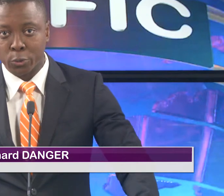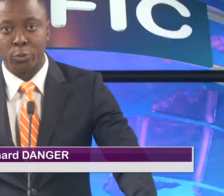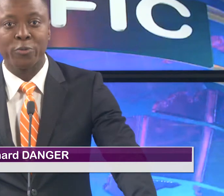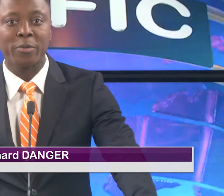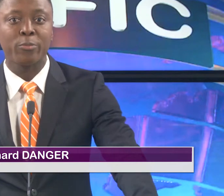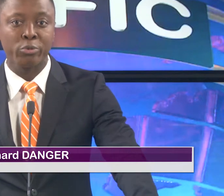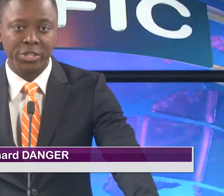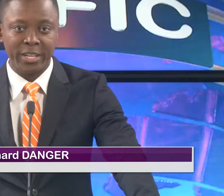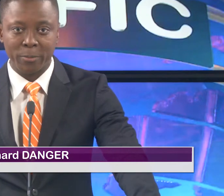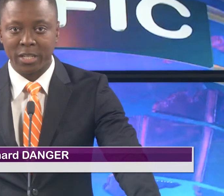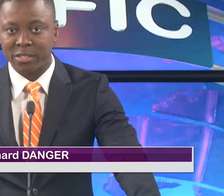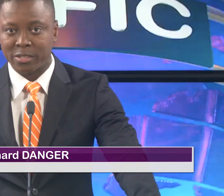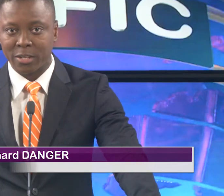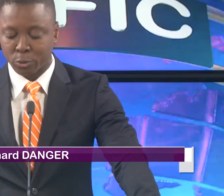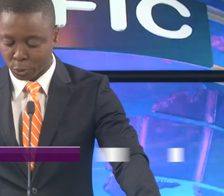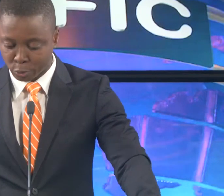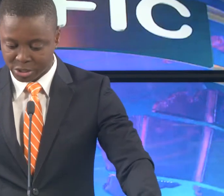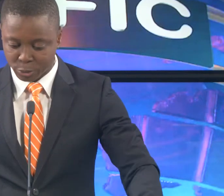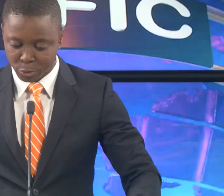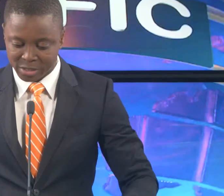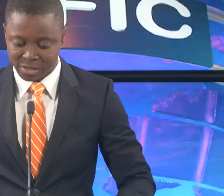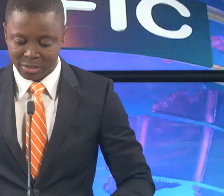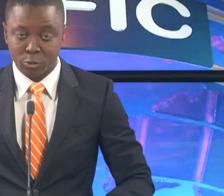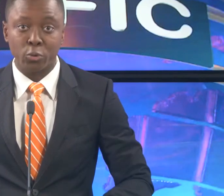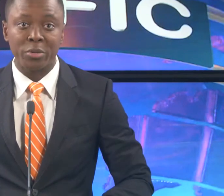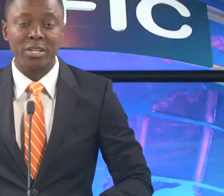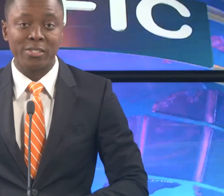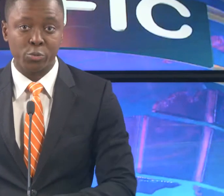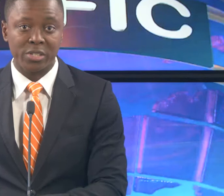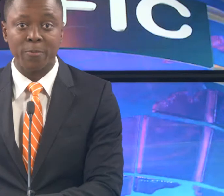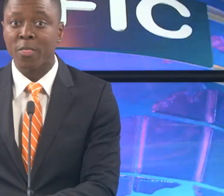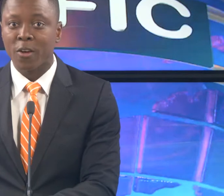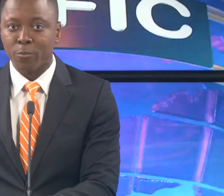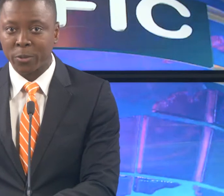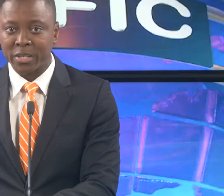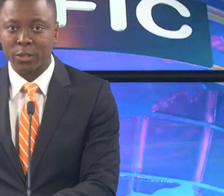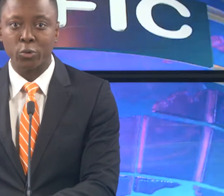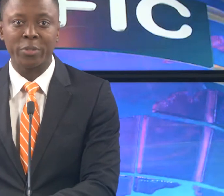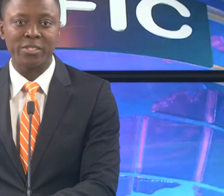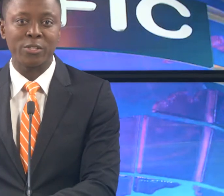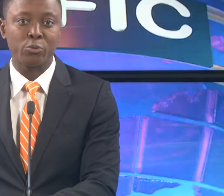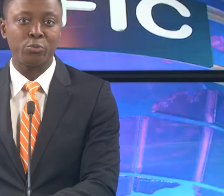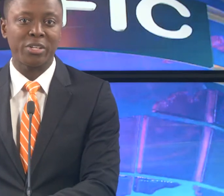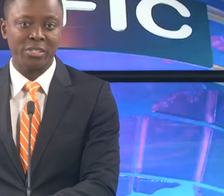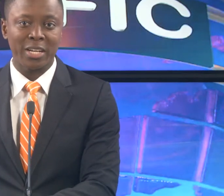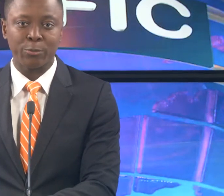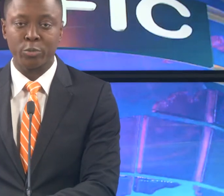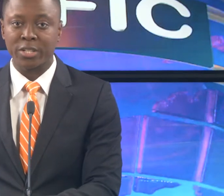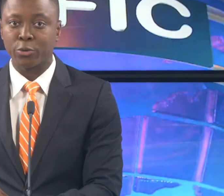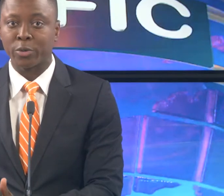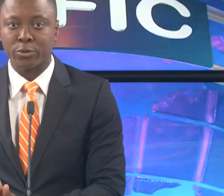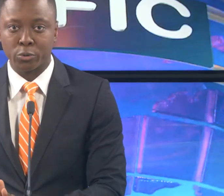le 2 novembre prochain dans la capitale haïtienne contre le budget 2017-2018. Polémique entre le président du Sénat de